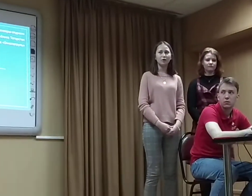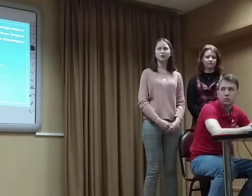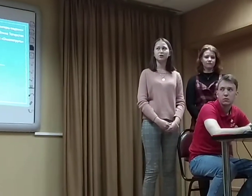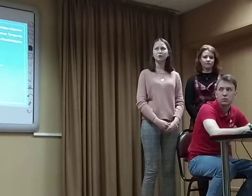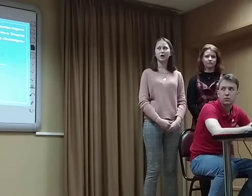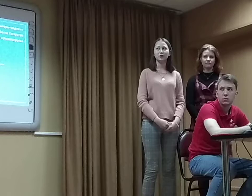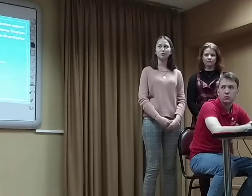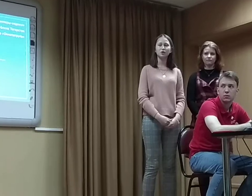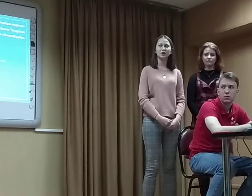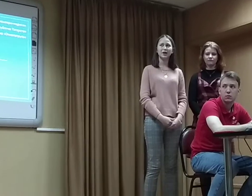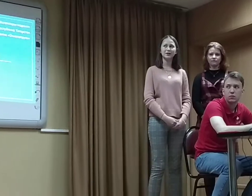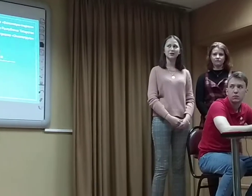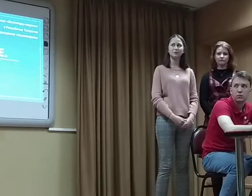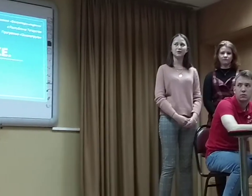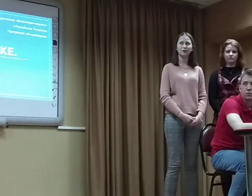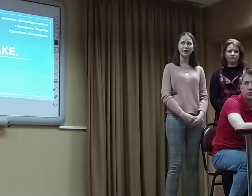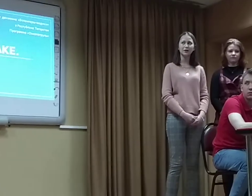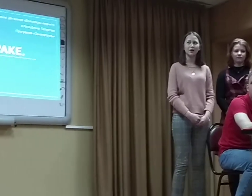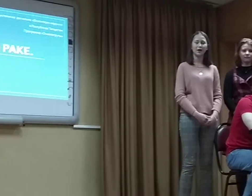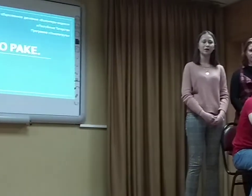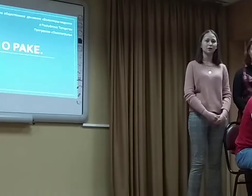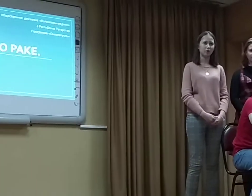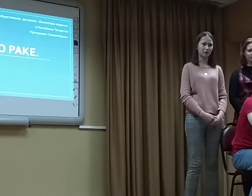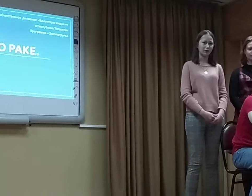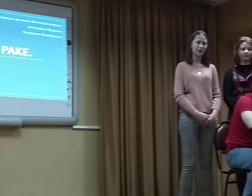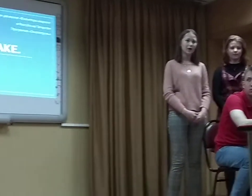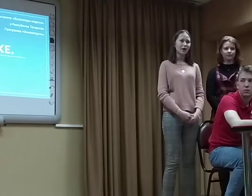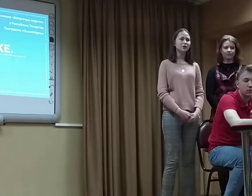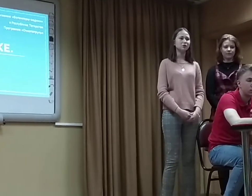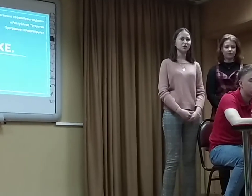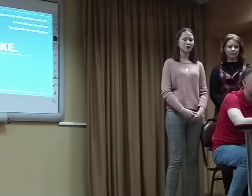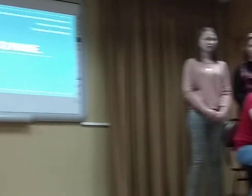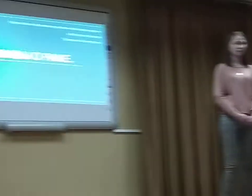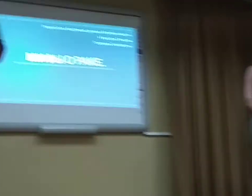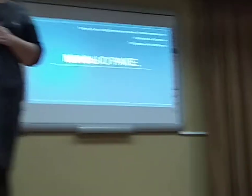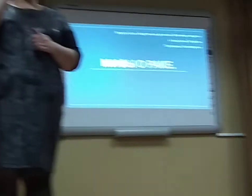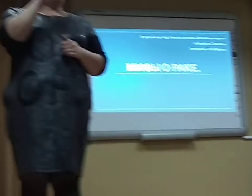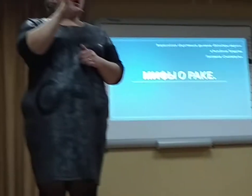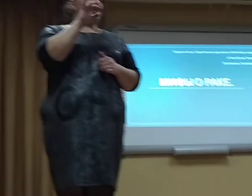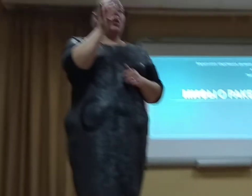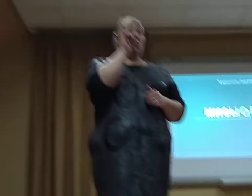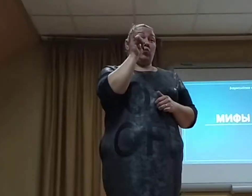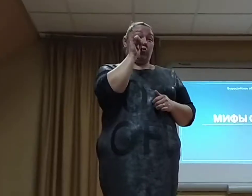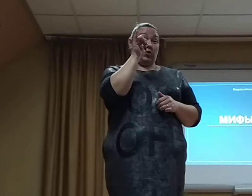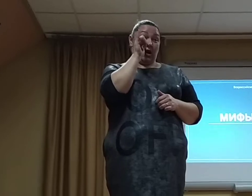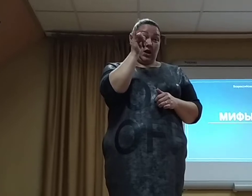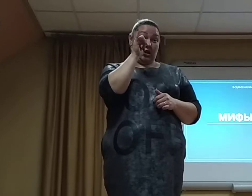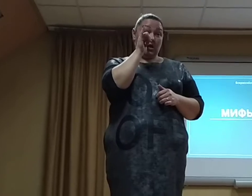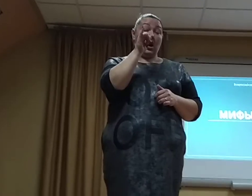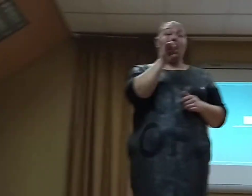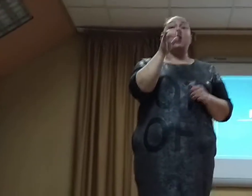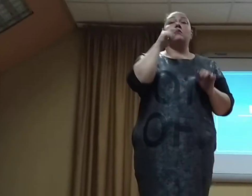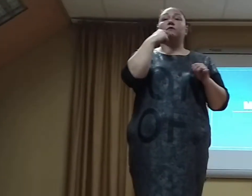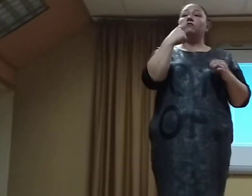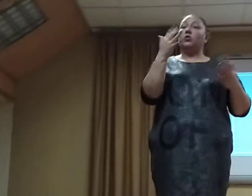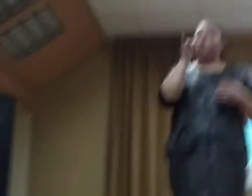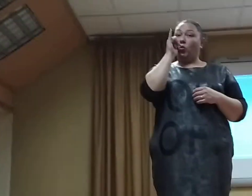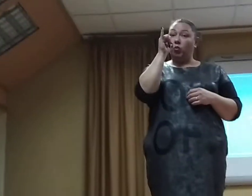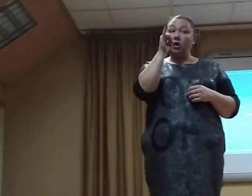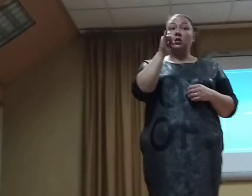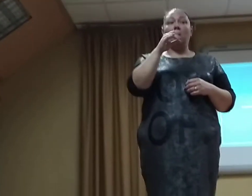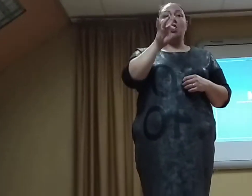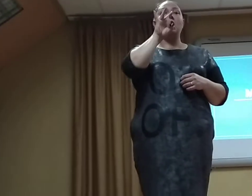Также ходят слухи о том, что никотин вызывает рак легкого. Это тоже не совсем верно, потому что те канцерогены, которые вы